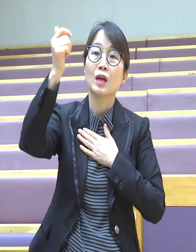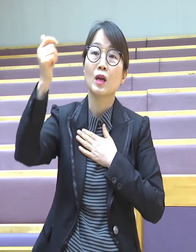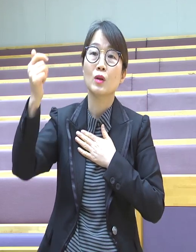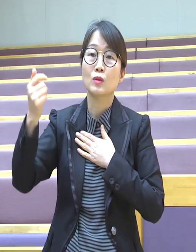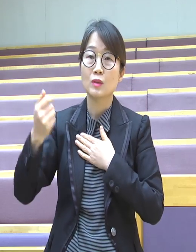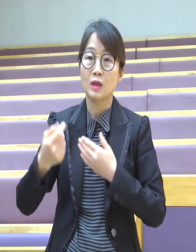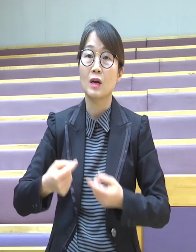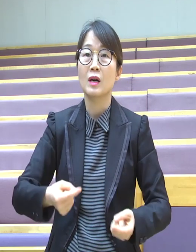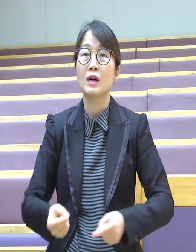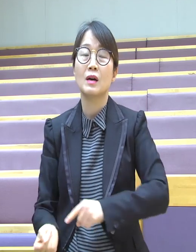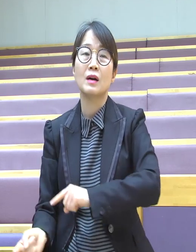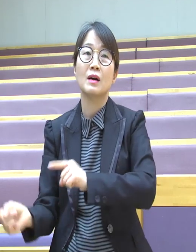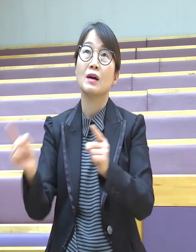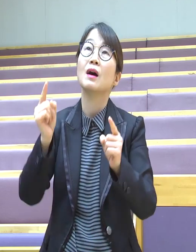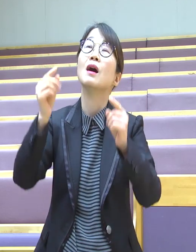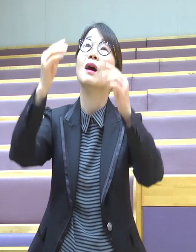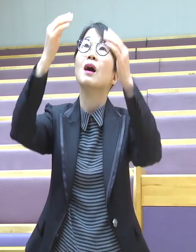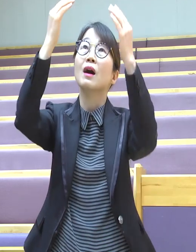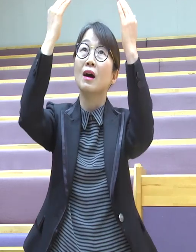죽은 내 영